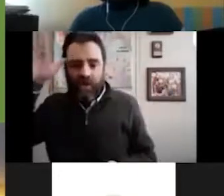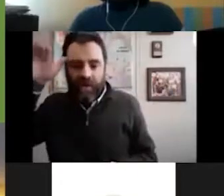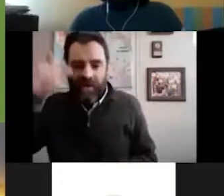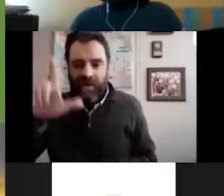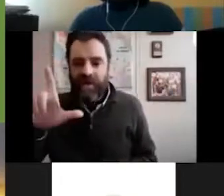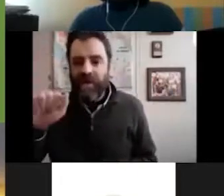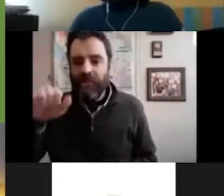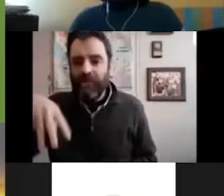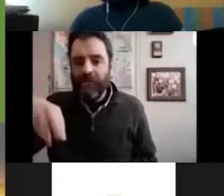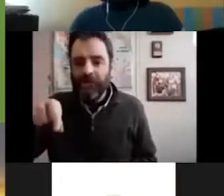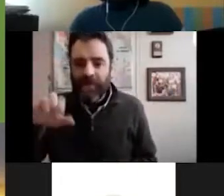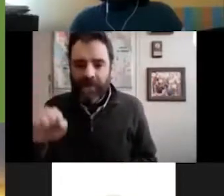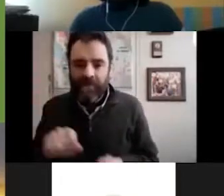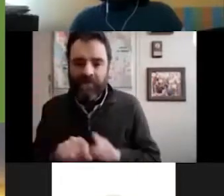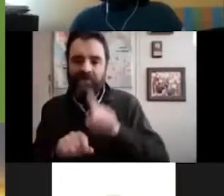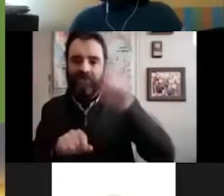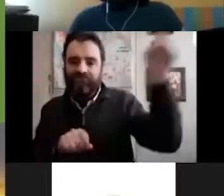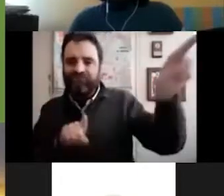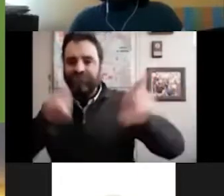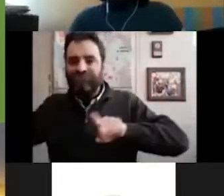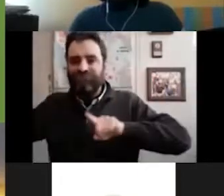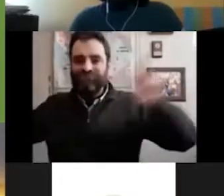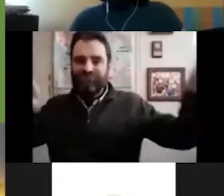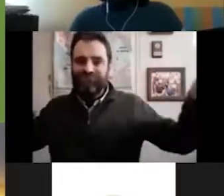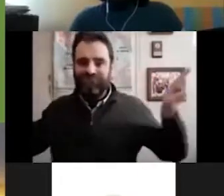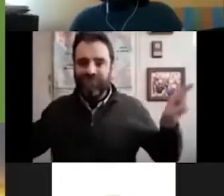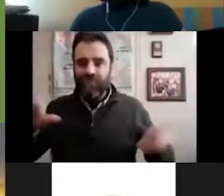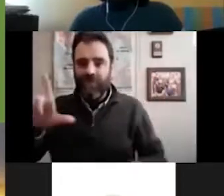ejemplo, otros viven